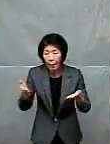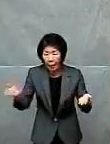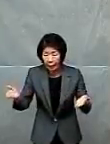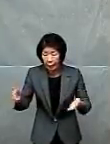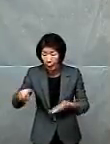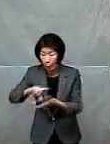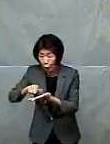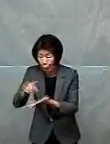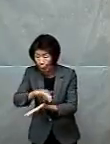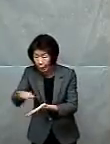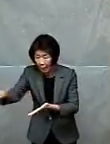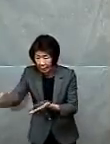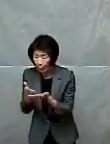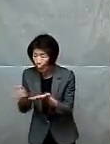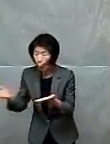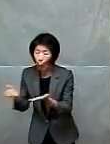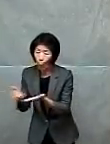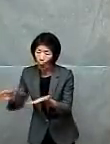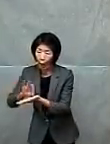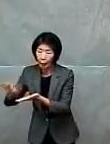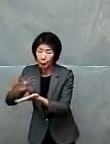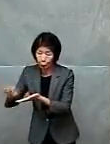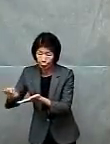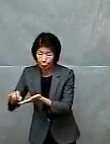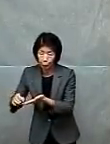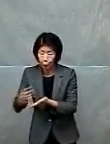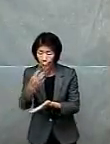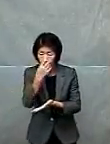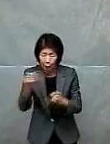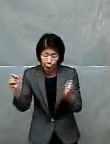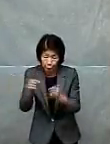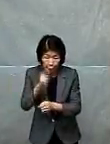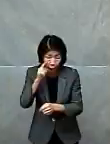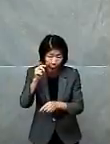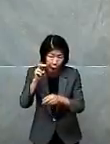の皆さんによる売店、ミニ新幹線の試